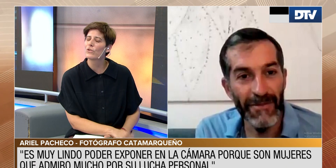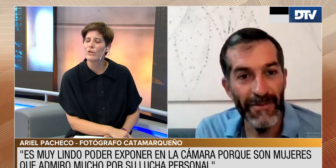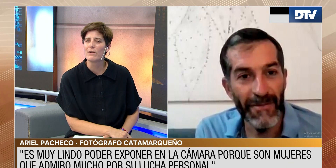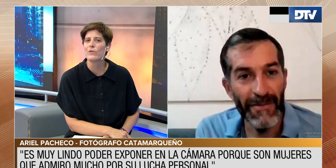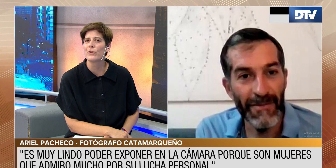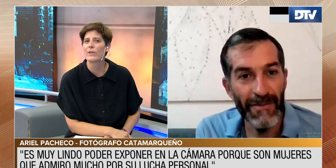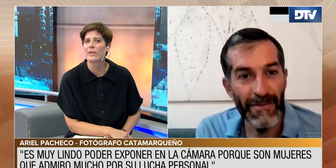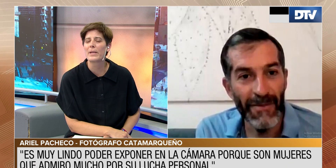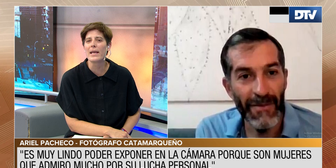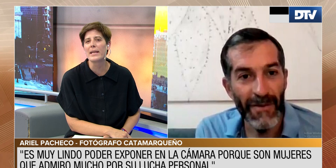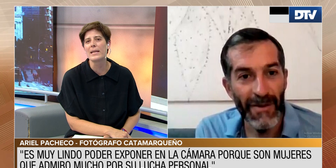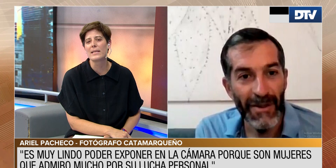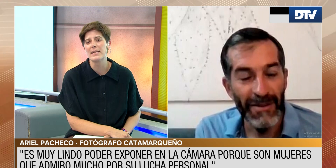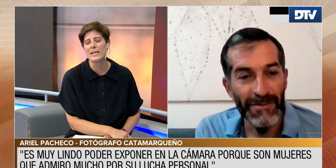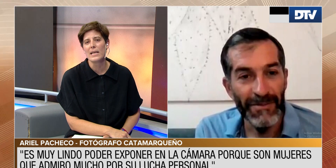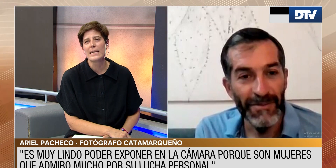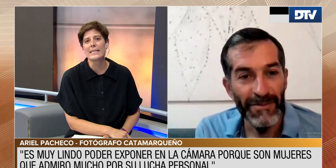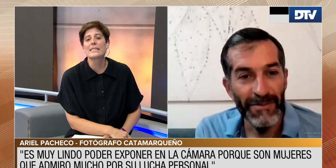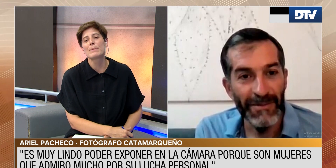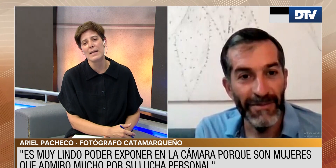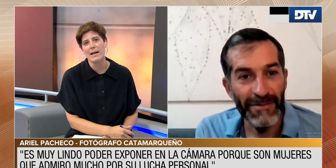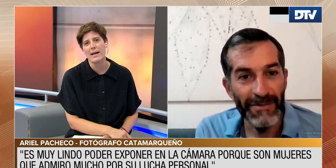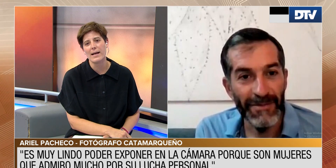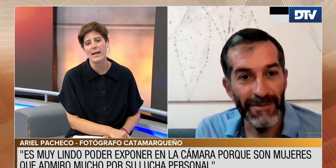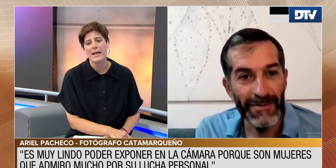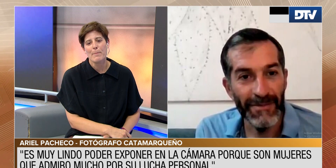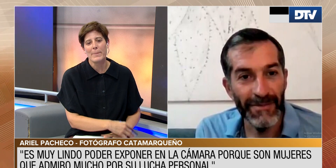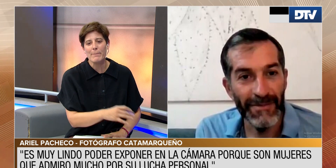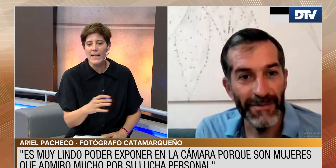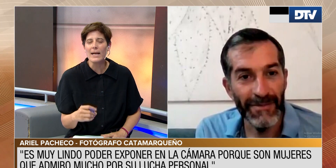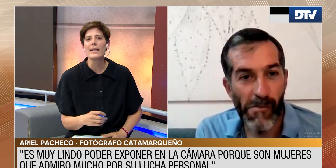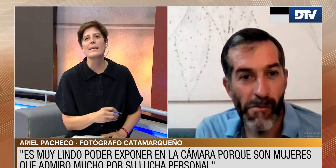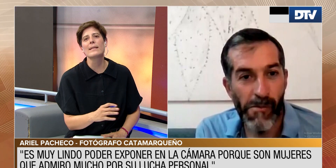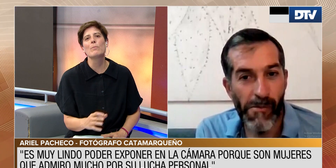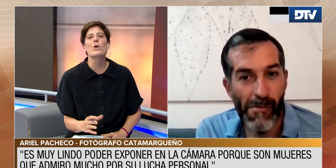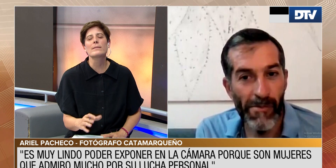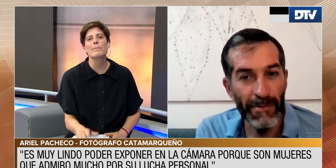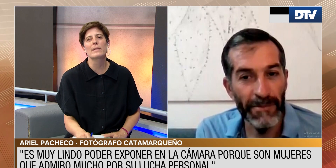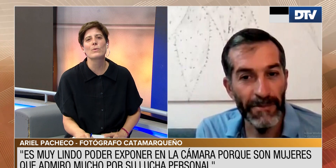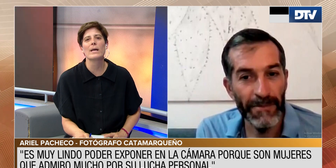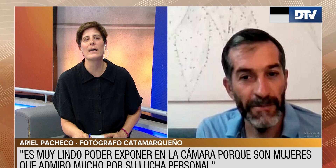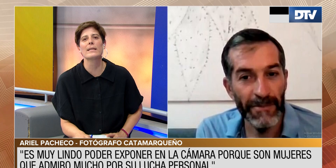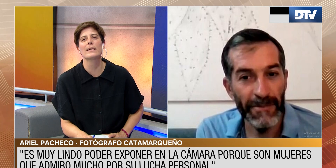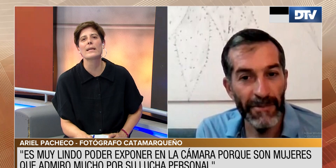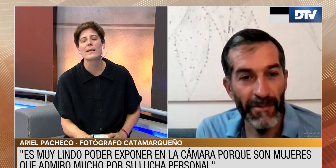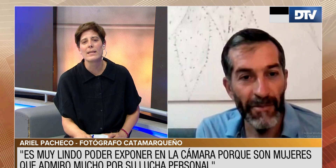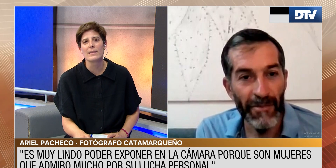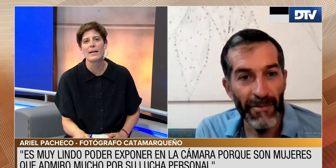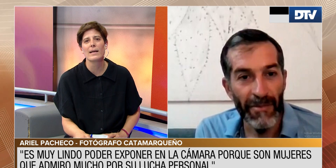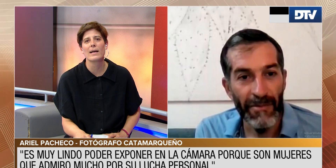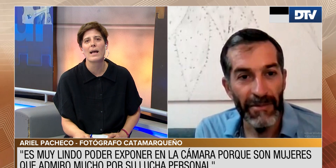como fotógrafo, de dónde viene y qué te inspira a preparar esta muestra en particular